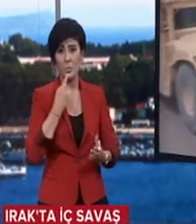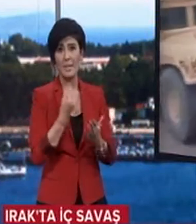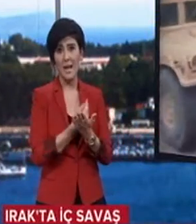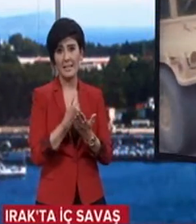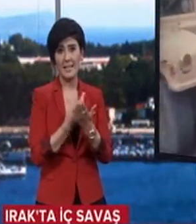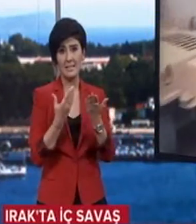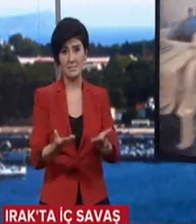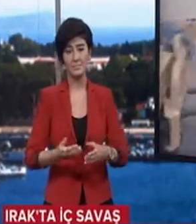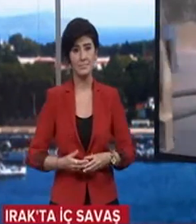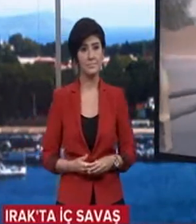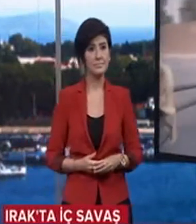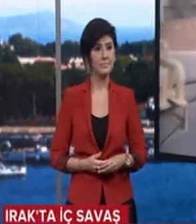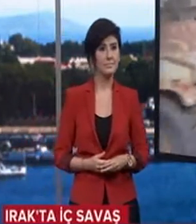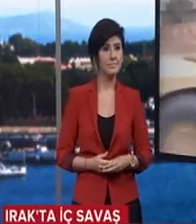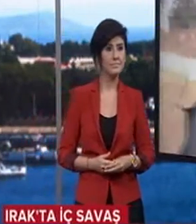duyduğunu kaydetti.